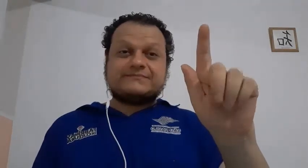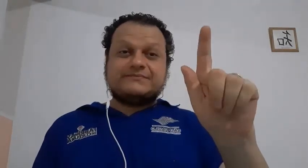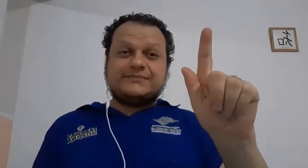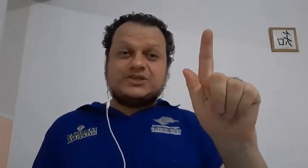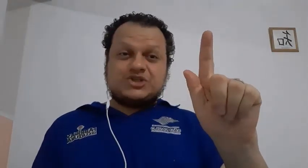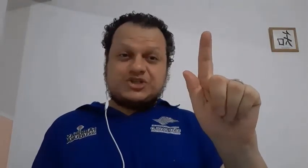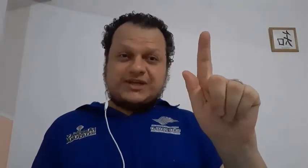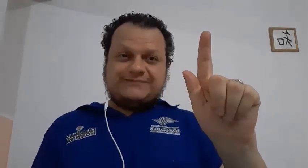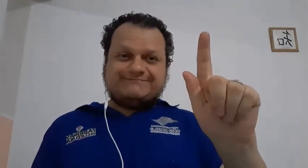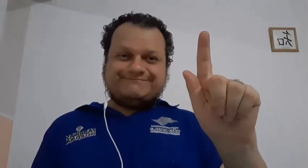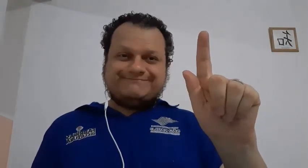G.